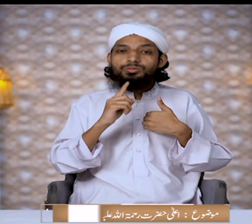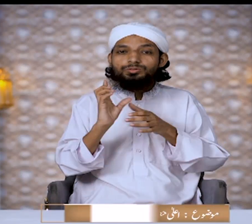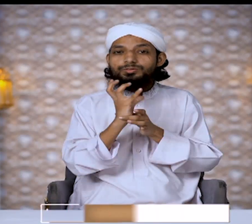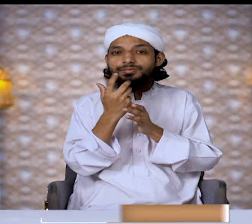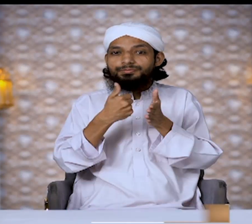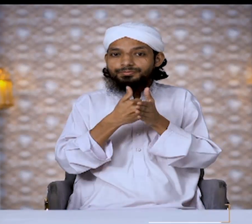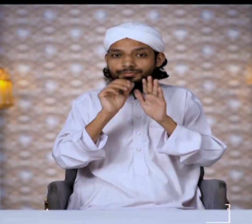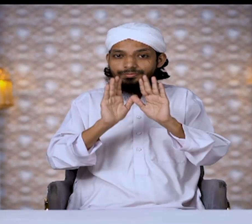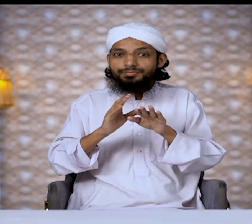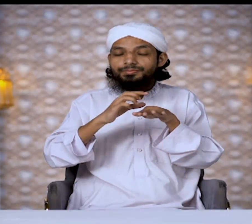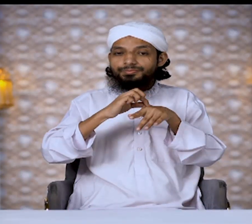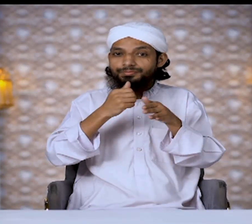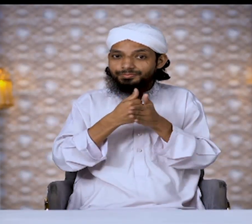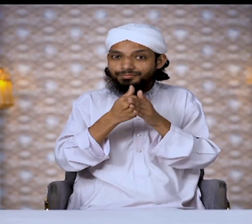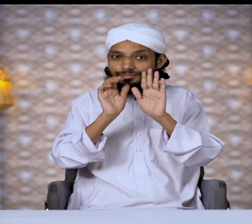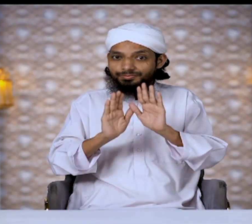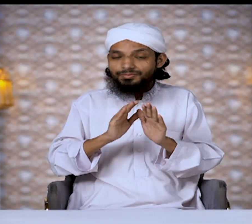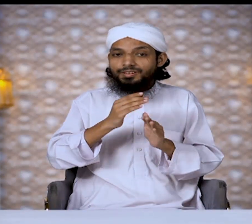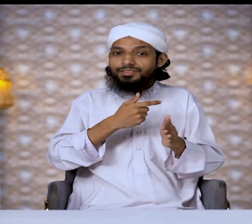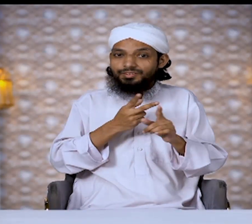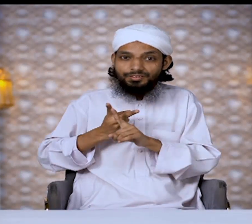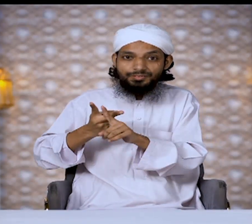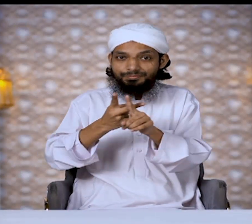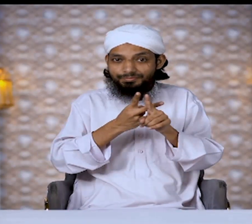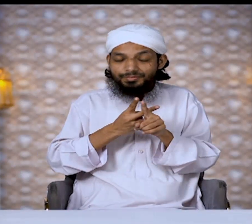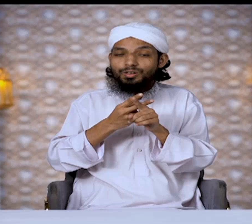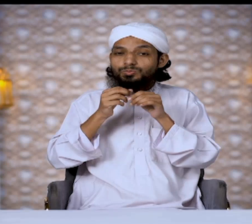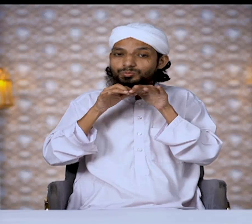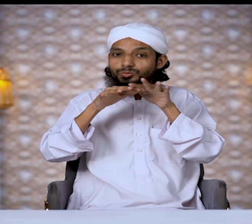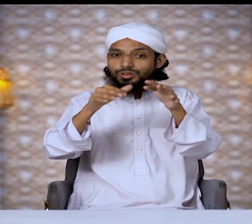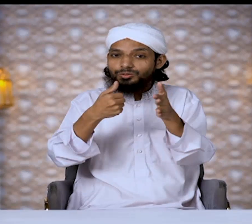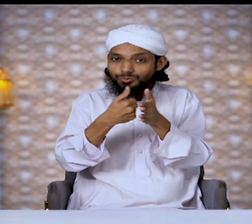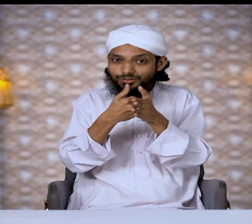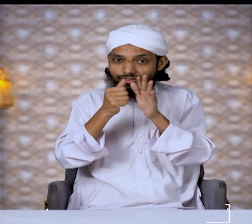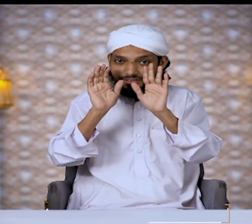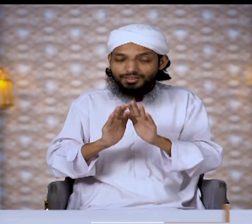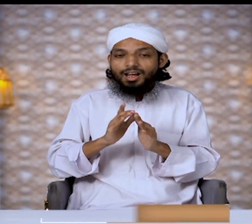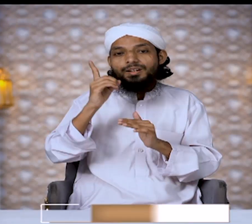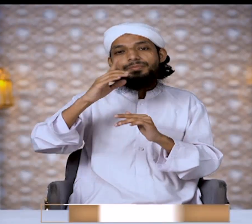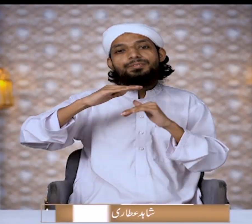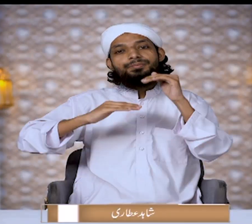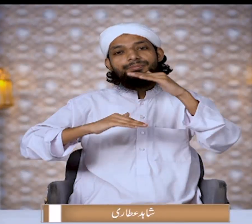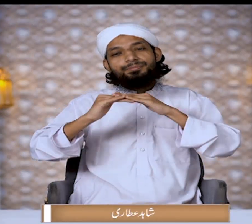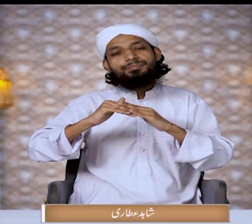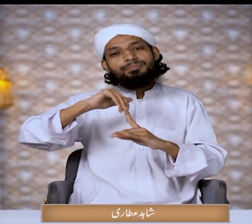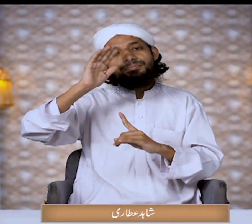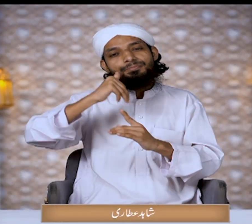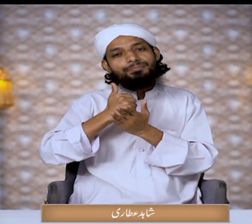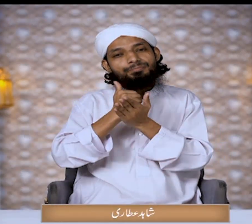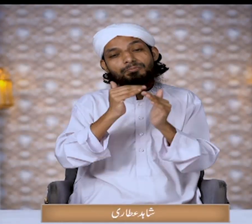کی اصلاح کی کوشش کے مقدس جذبے کے تحت نیکی کی دعوت کی دھوم مچانے کی کوشش کرتا ہے، تو اللہ پاک اسے وہ مرتبہ مقام